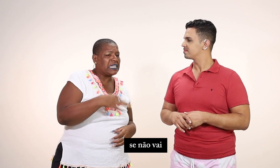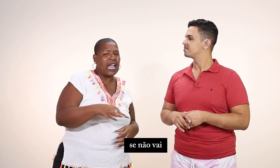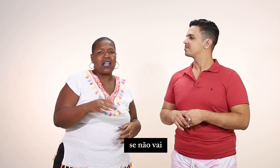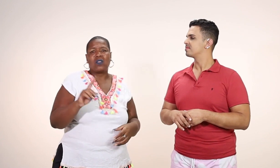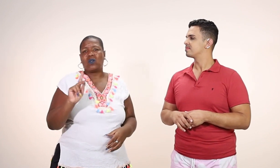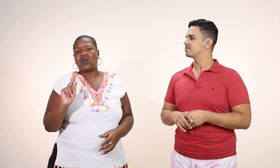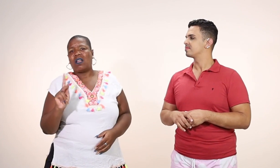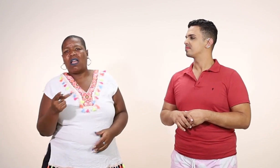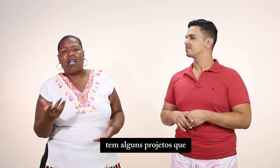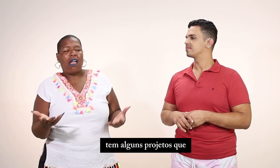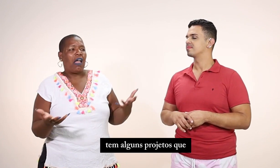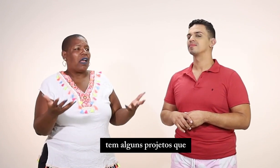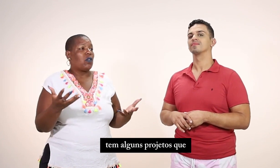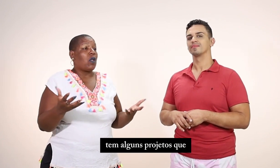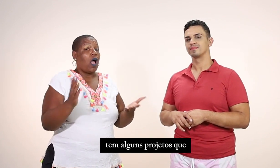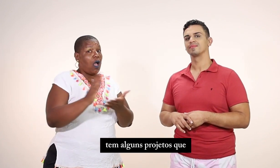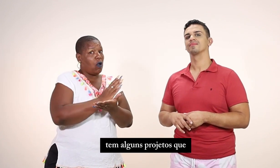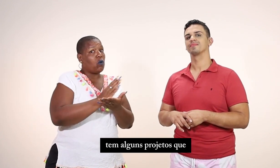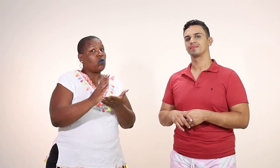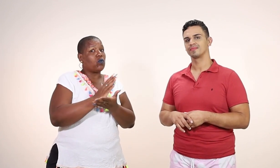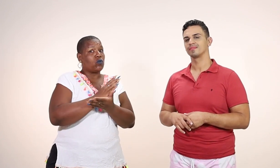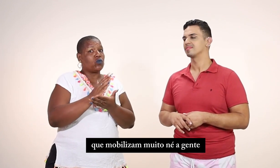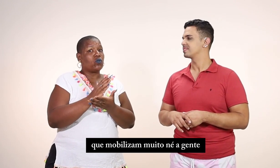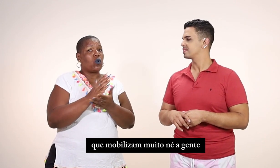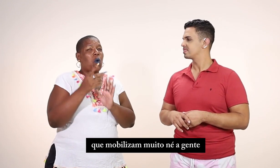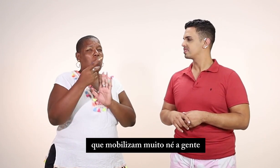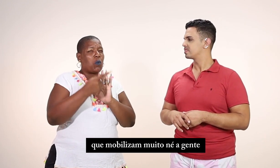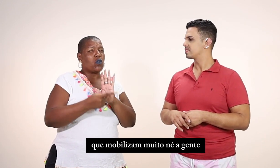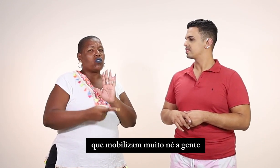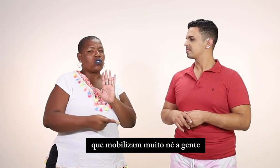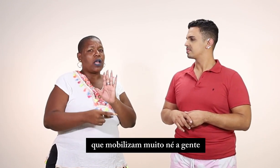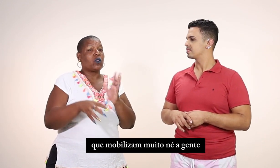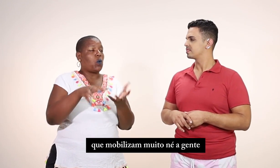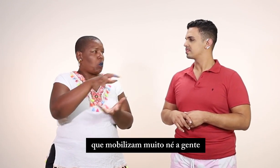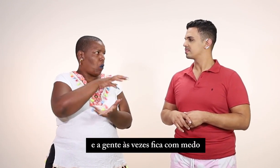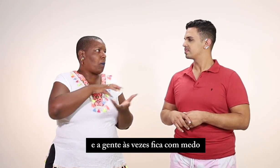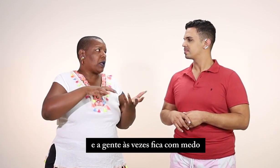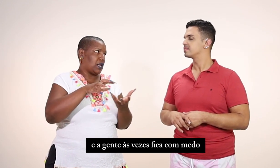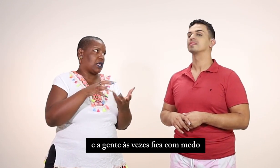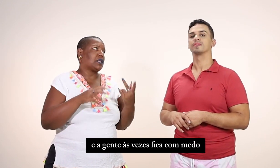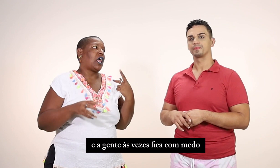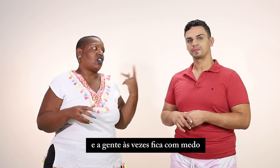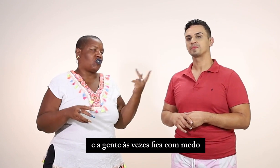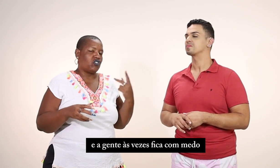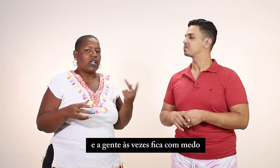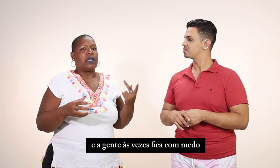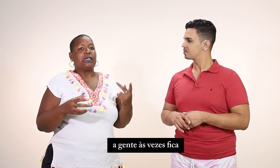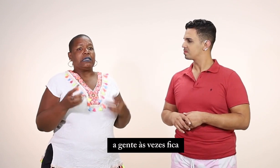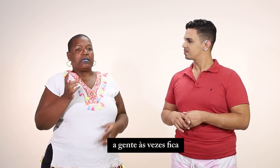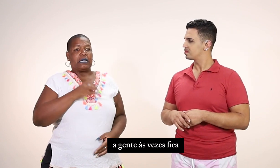vai. Tem alguns projetos que mobilizam muito, né, a gente, e a gente às vezes fica com medo, a gente às vezes